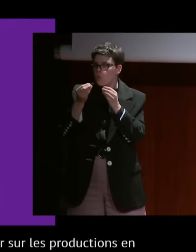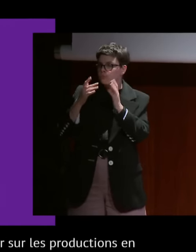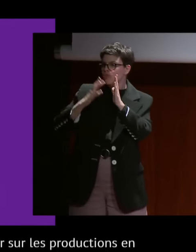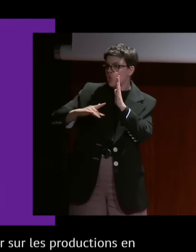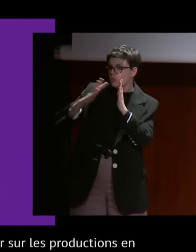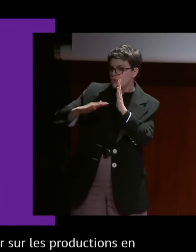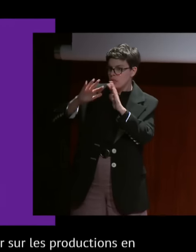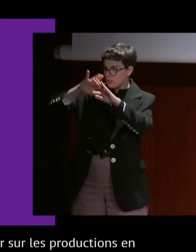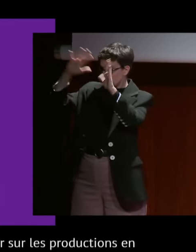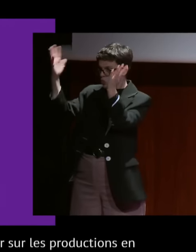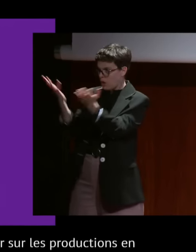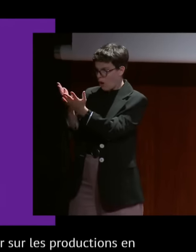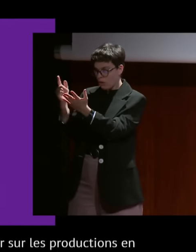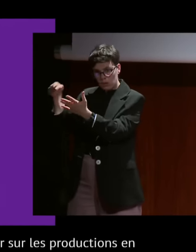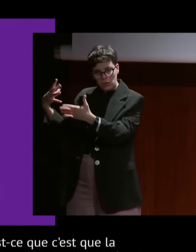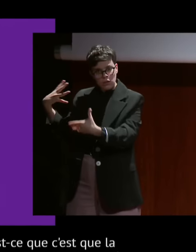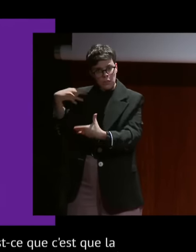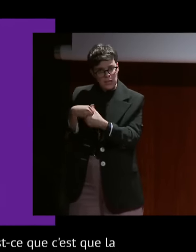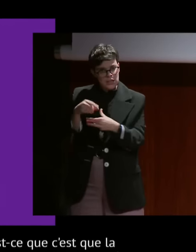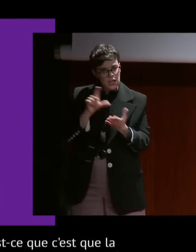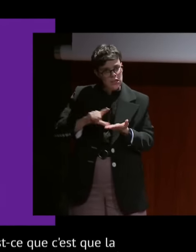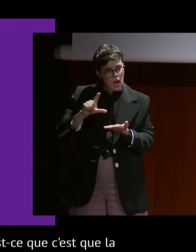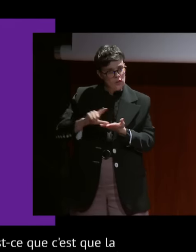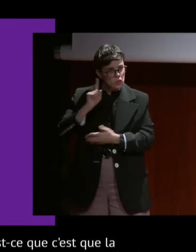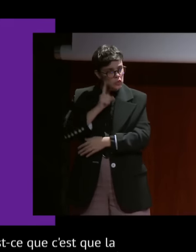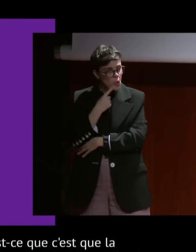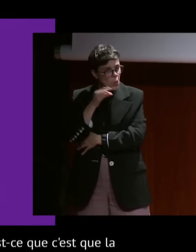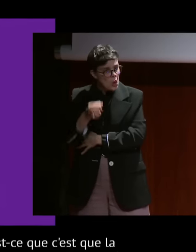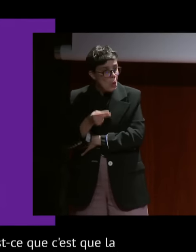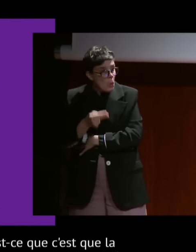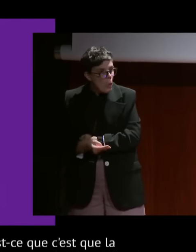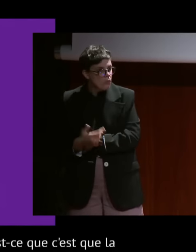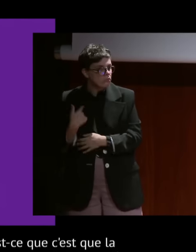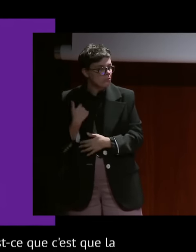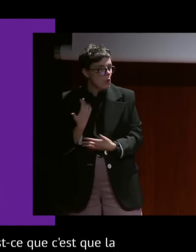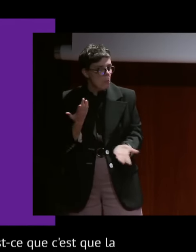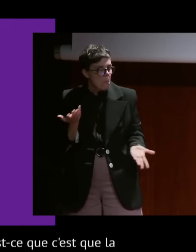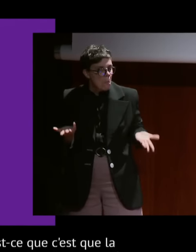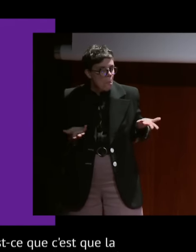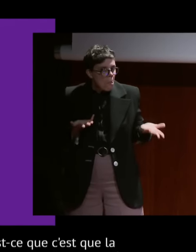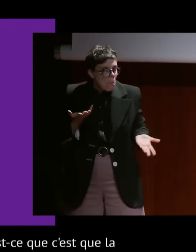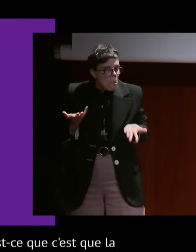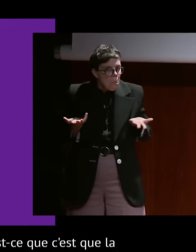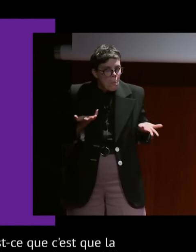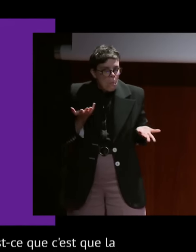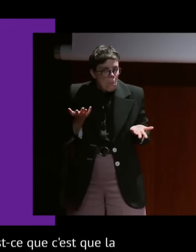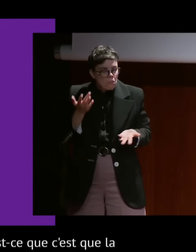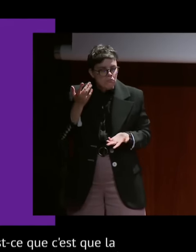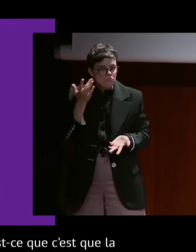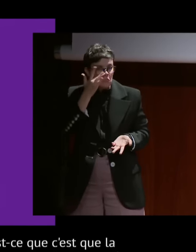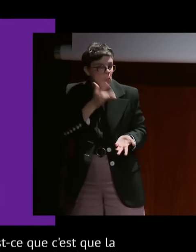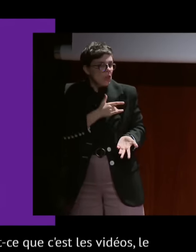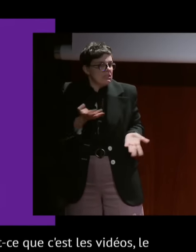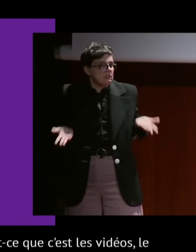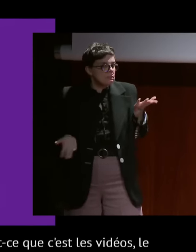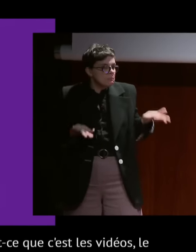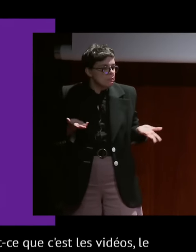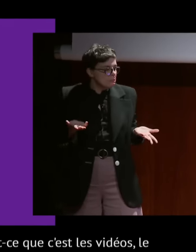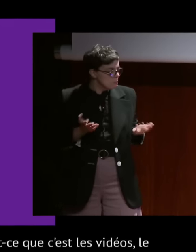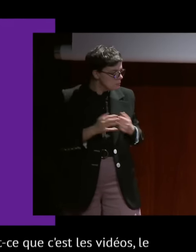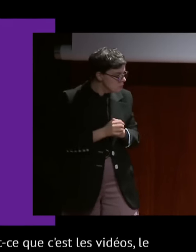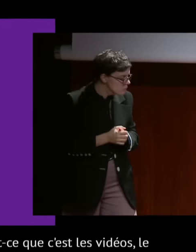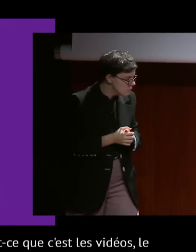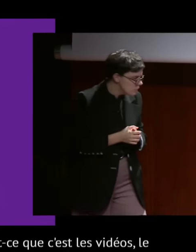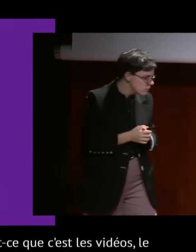VV ? Est-ce que ce sont des vidéos humoristiques ? Est-ce que le chant signe, ça fait partie de l'édition sourde ou